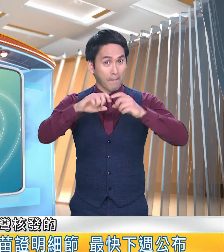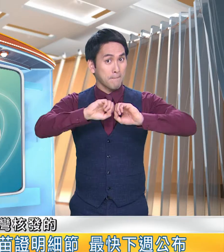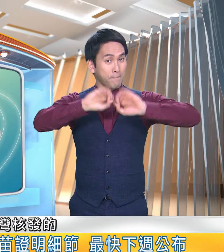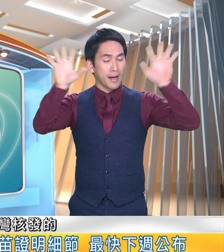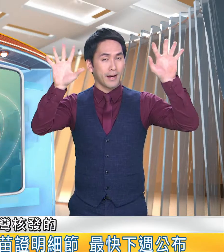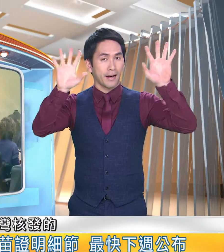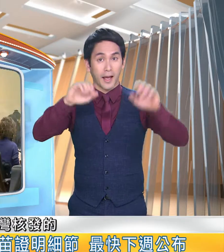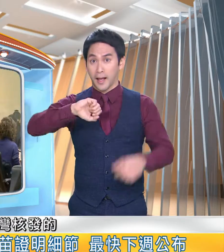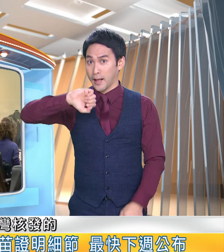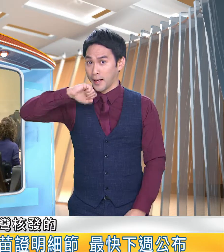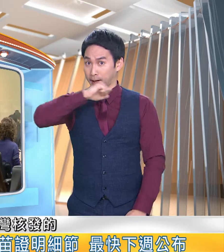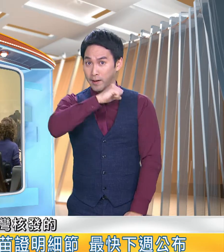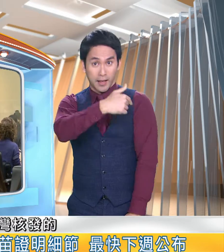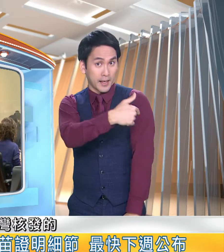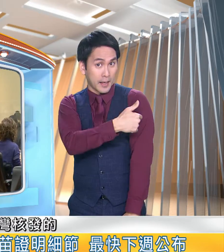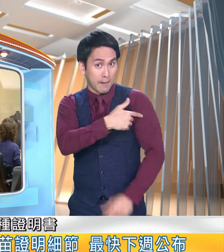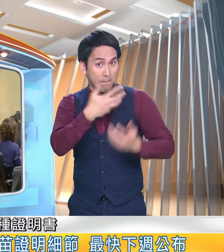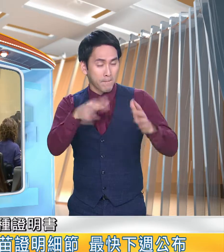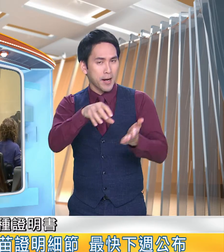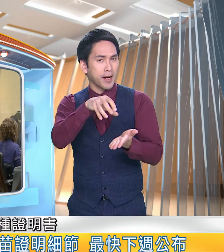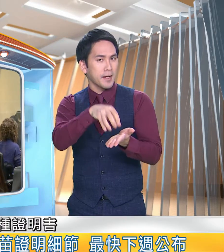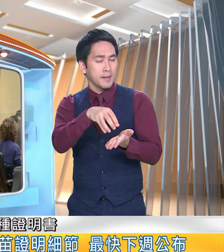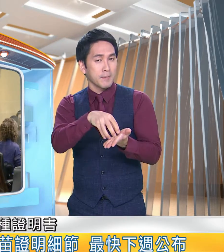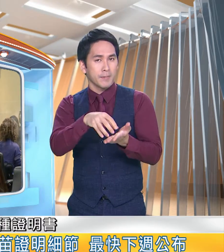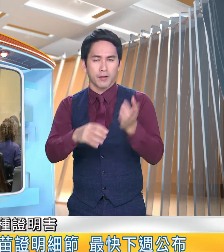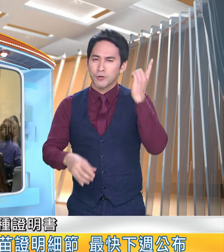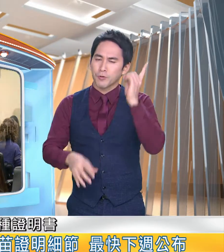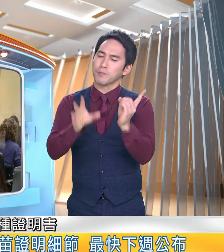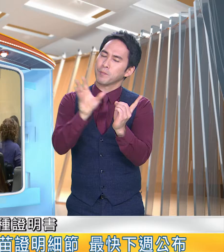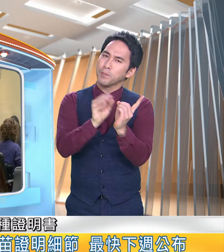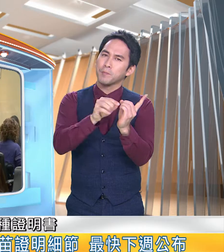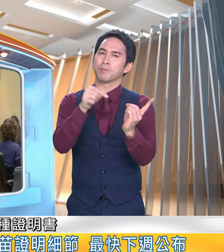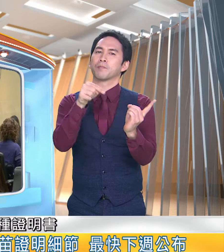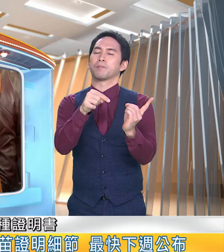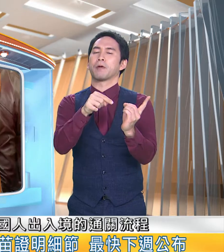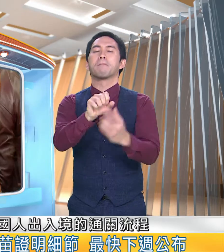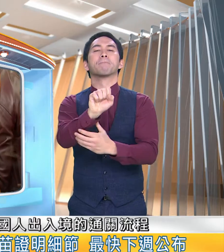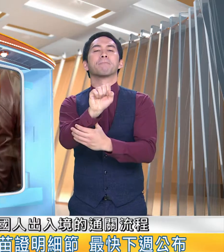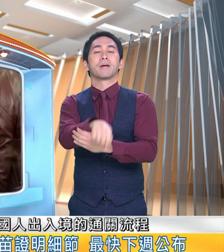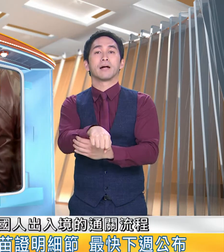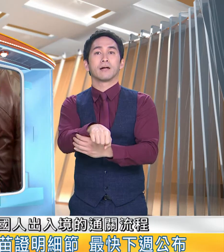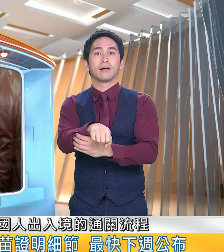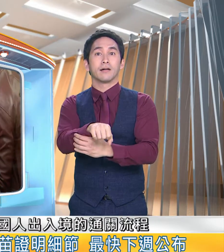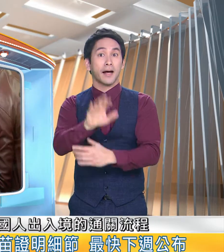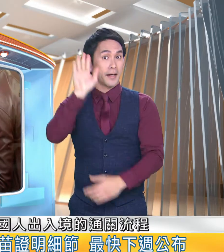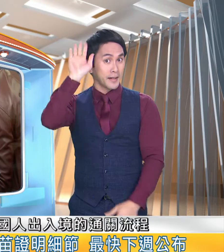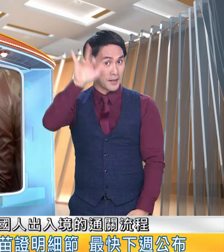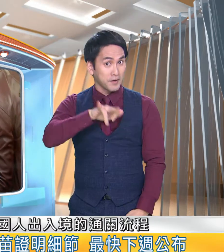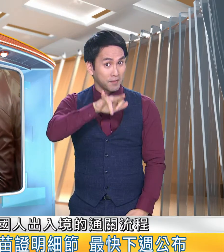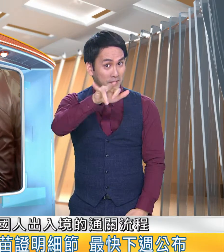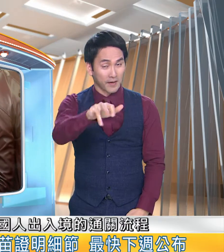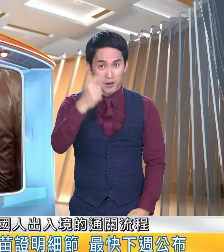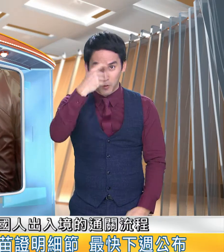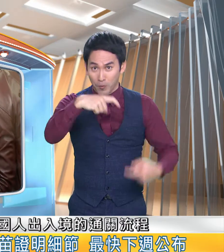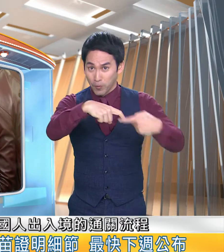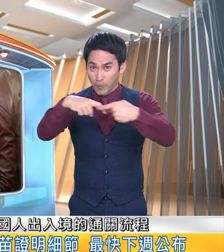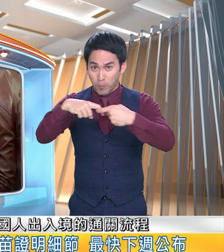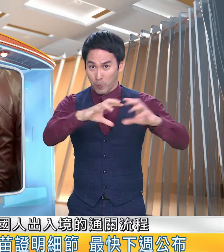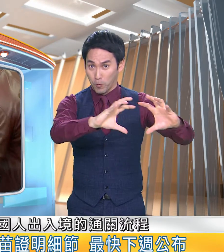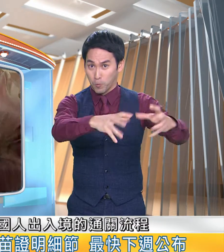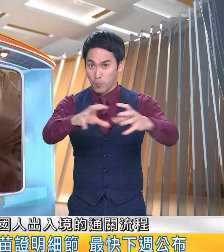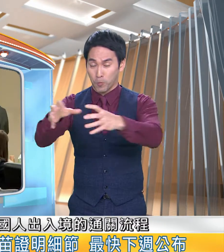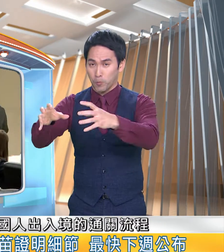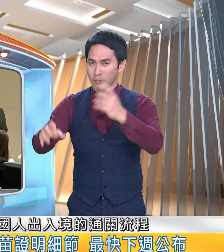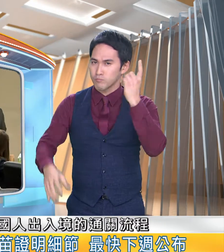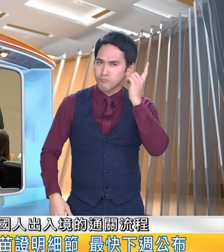欧盟宣布承认台湾核发的新冠疫苗数位接种证明书，未来将可以加速国